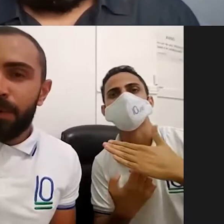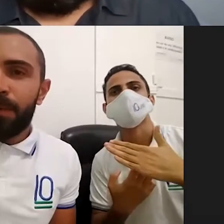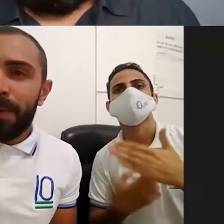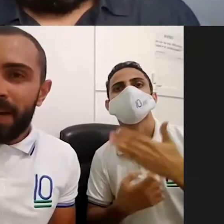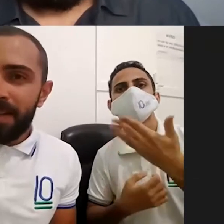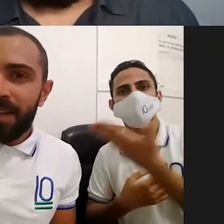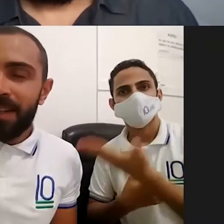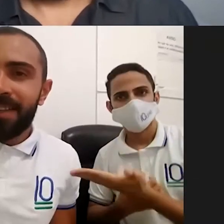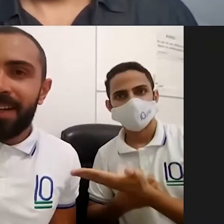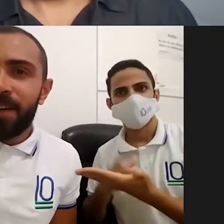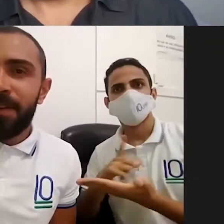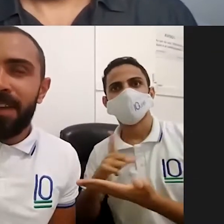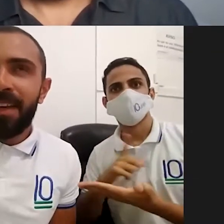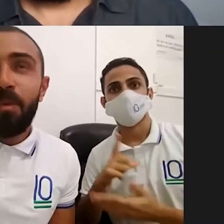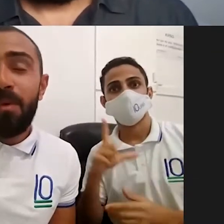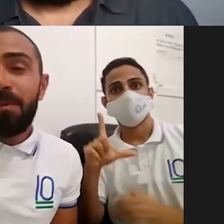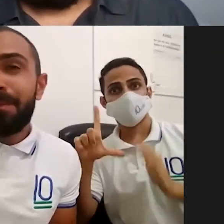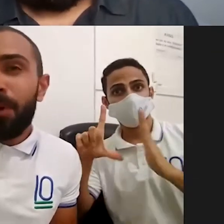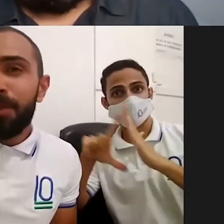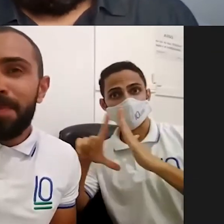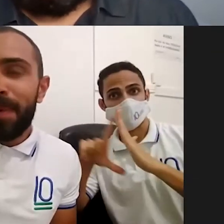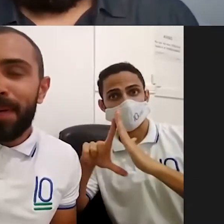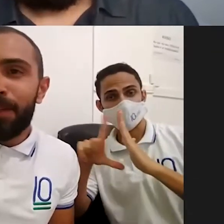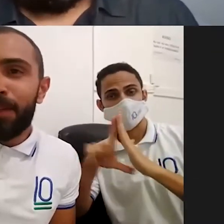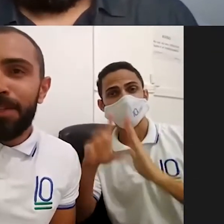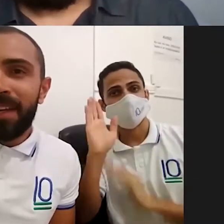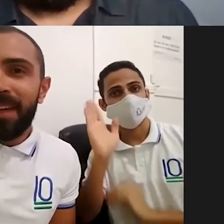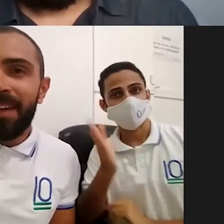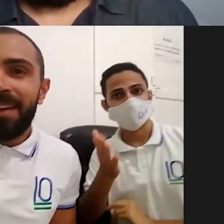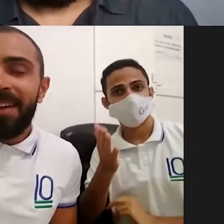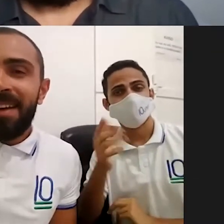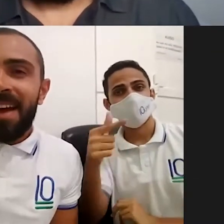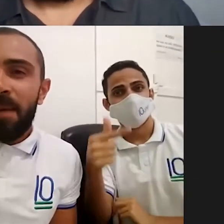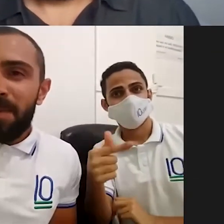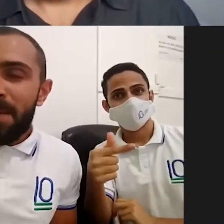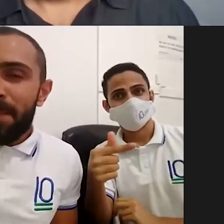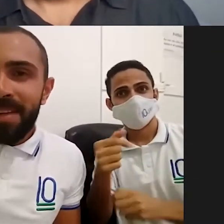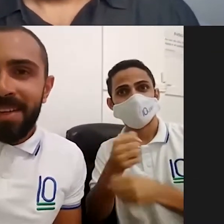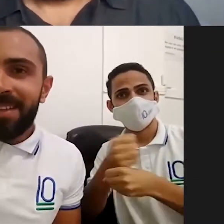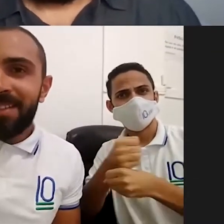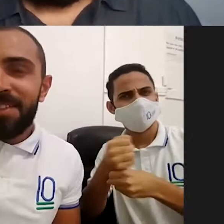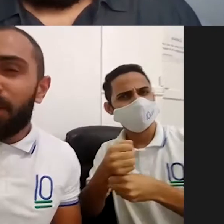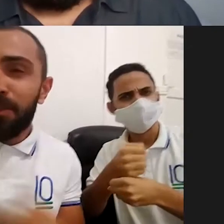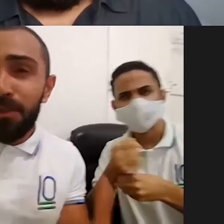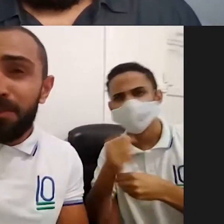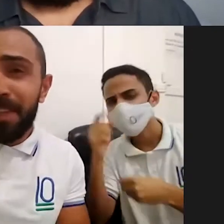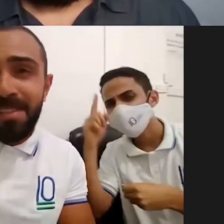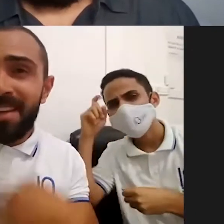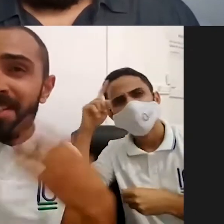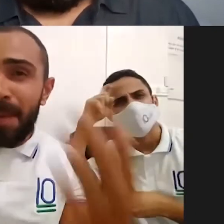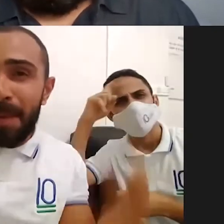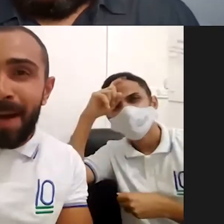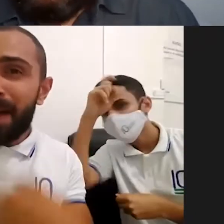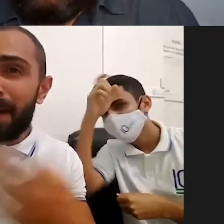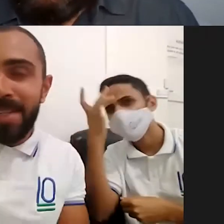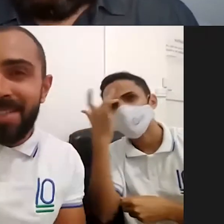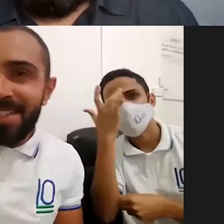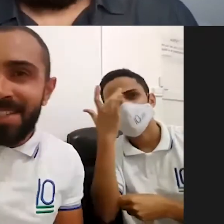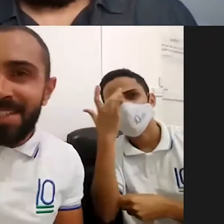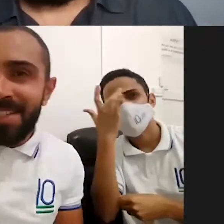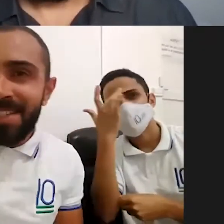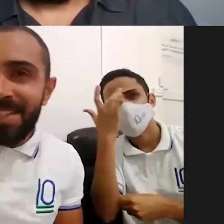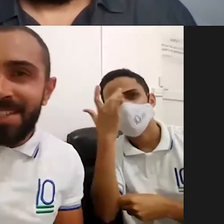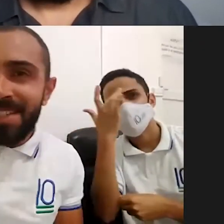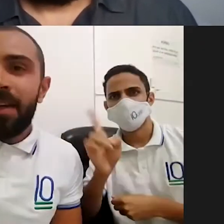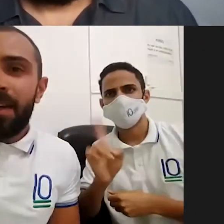anos tenho uma empresa aqui em Natal e, como muitos empreendedores de aqui, abri minha empresa sem condições financeiras, de preparo e